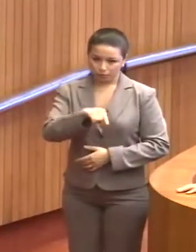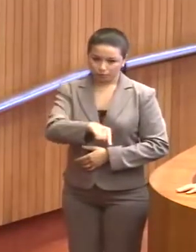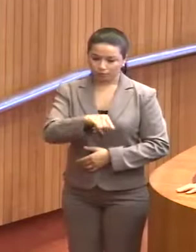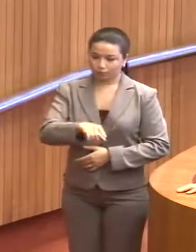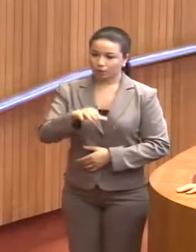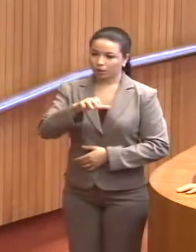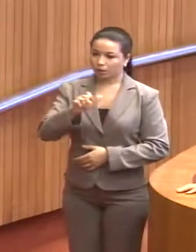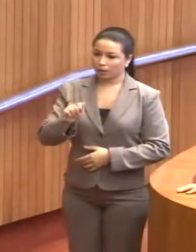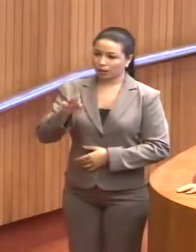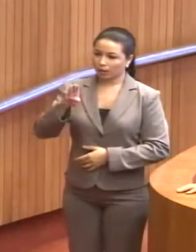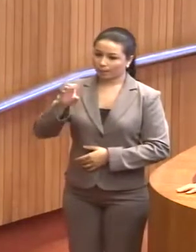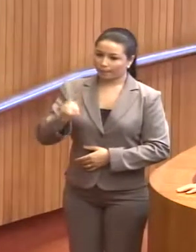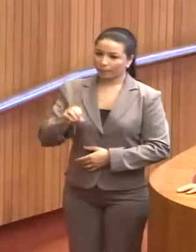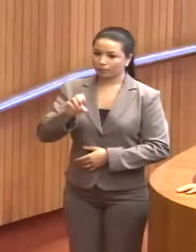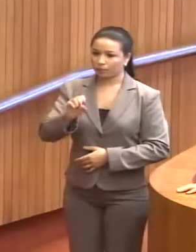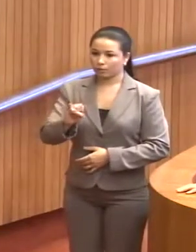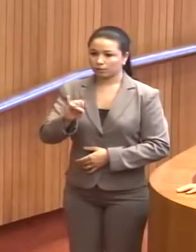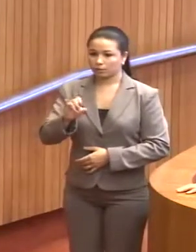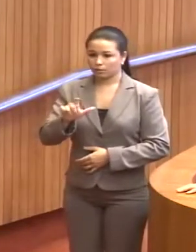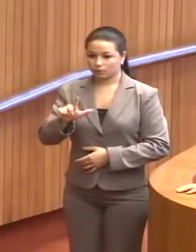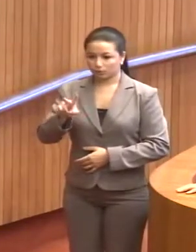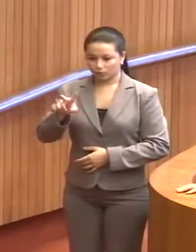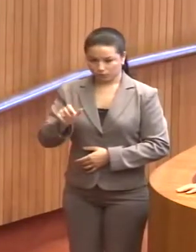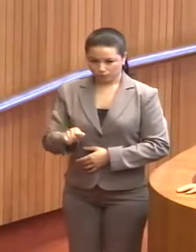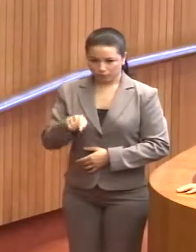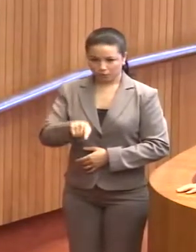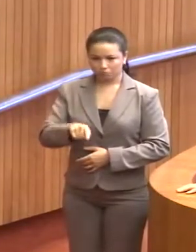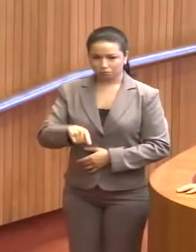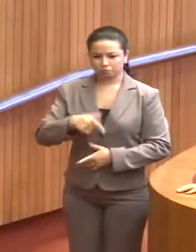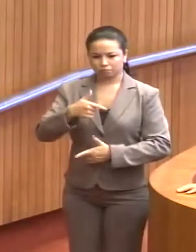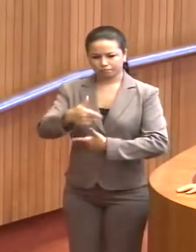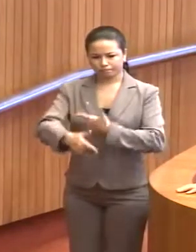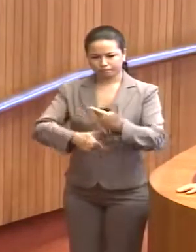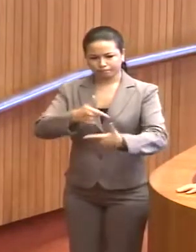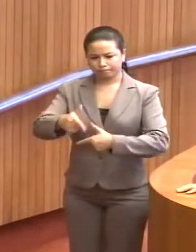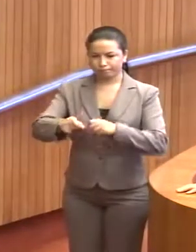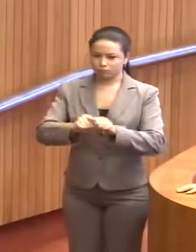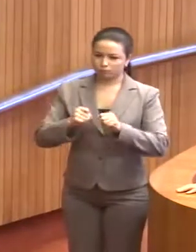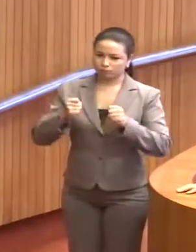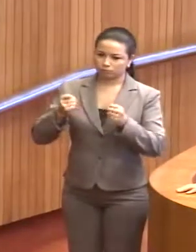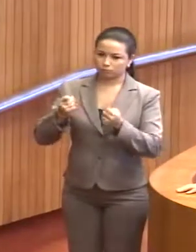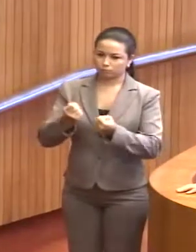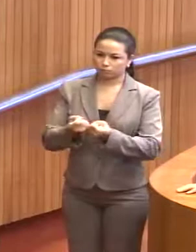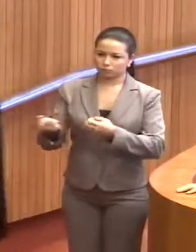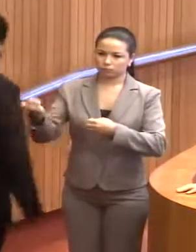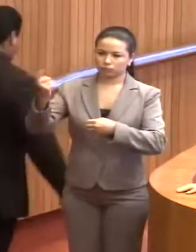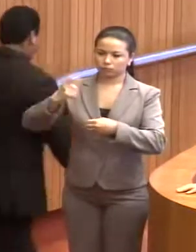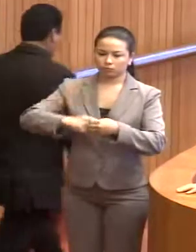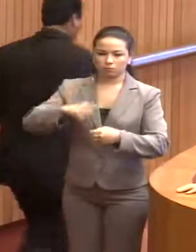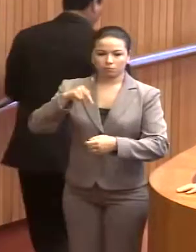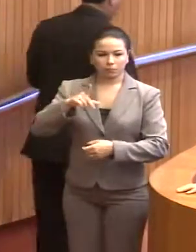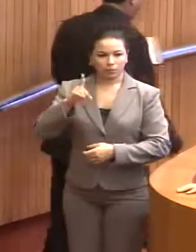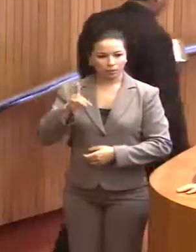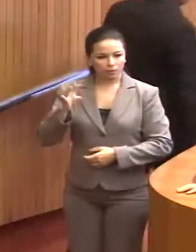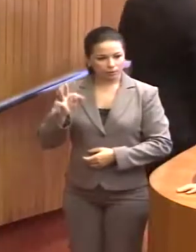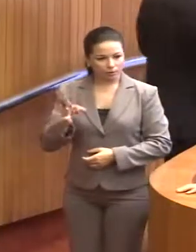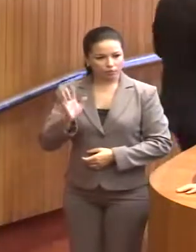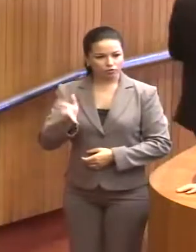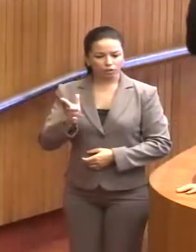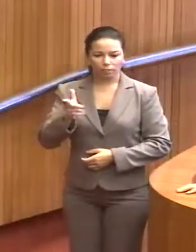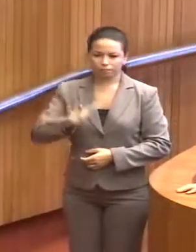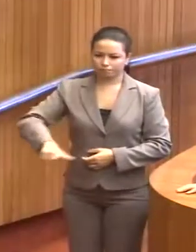figura conhecida de São Luís do Maranhão, militante das causas sociais, filiado ao PDT, foi candidato